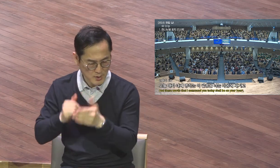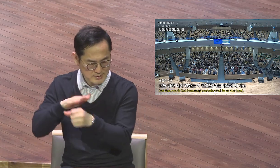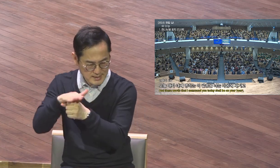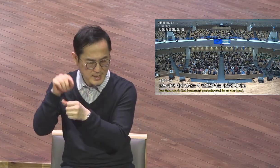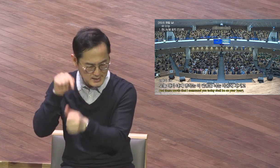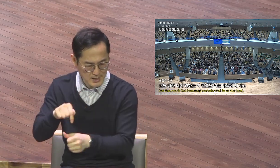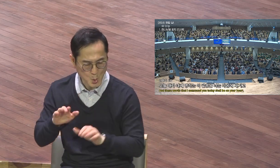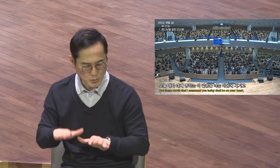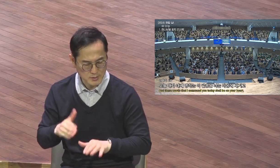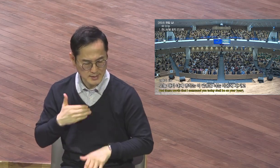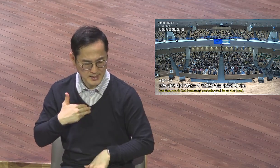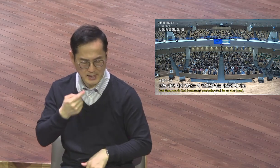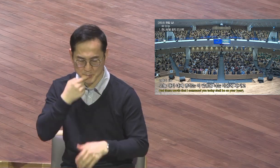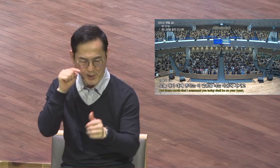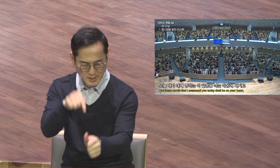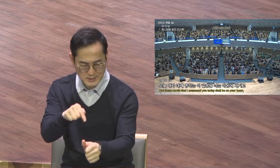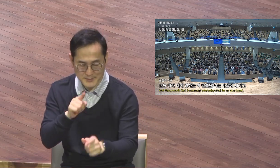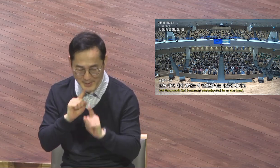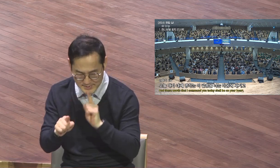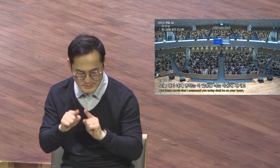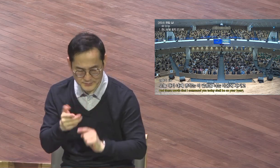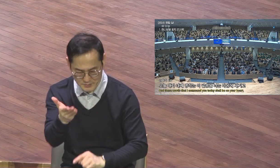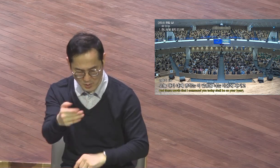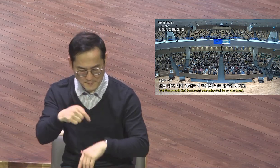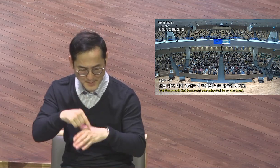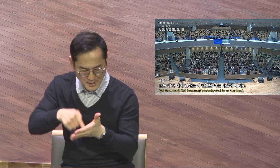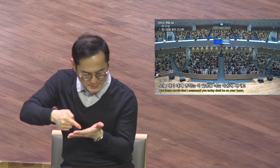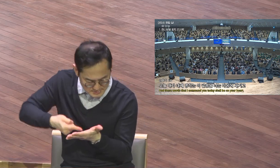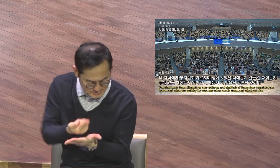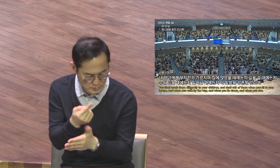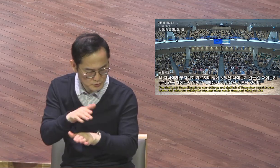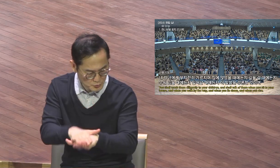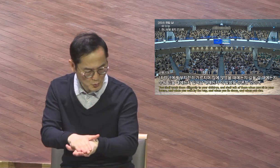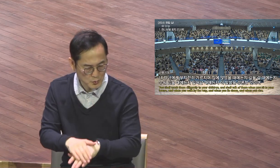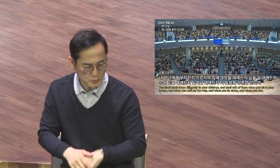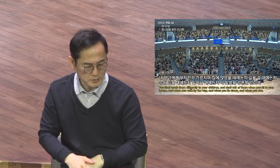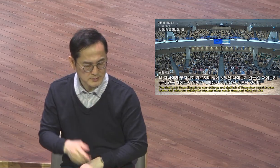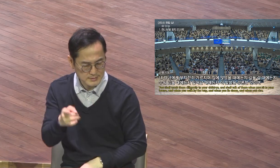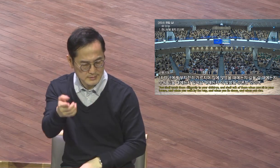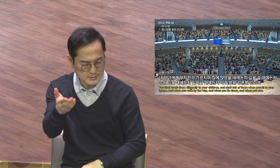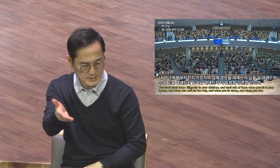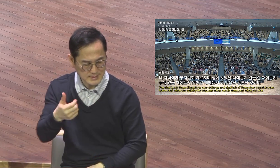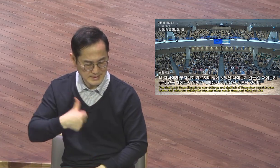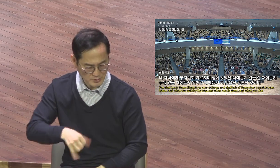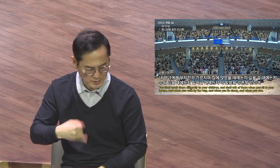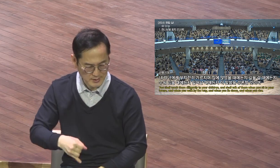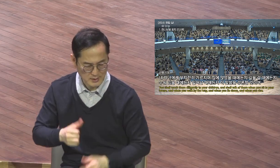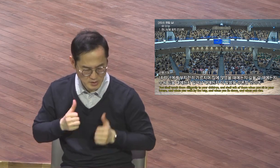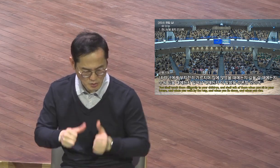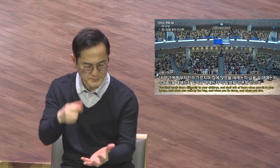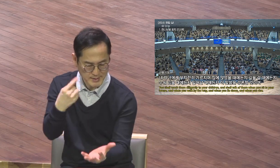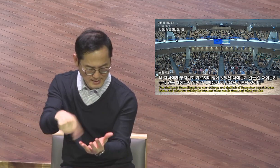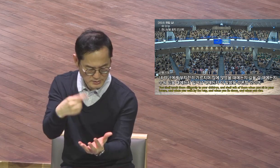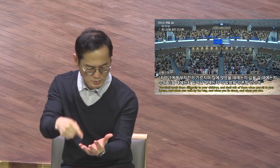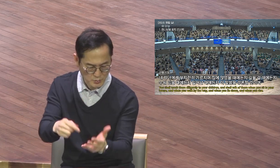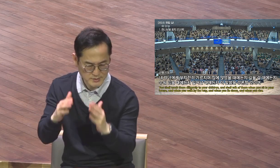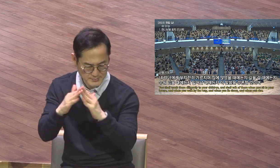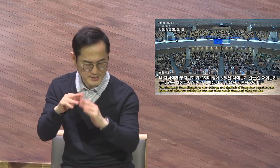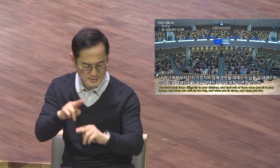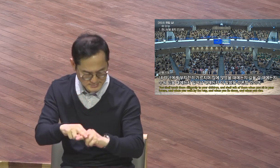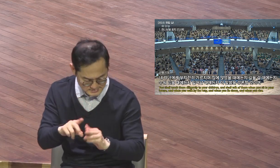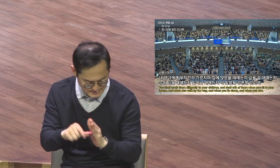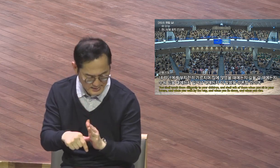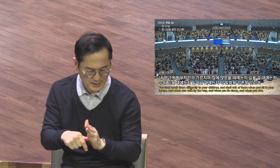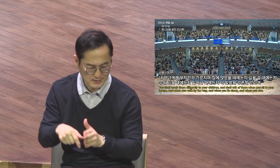사랑하라. 오늘 내가 내게 명하는 이 말씀을 너는 마음에 새기고 내 자녀에게 부지런히 가르치며